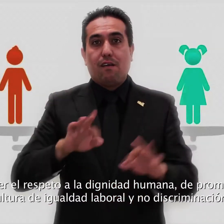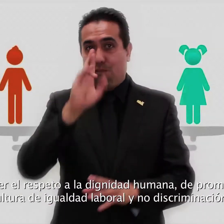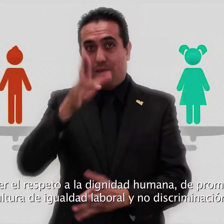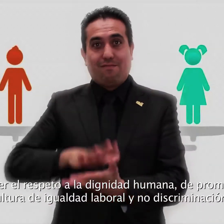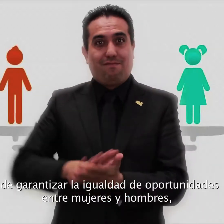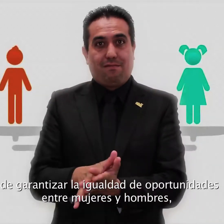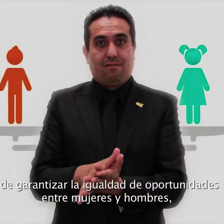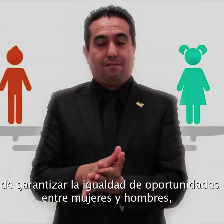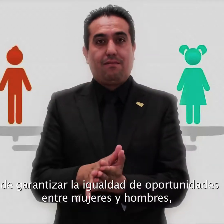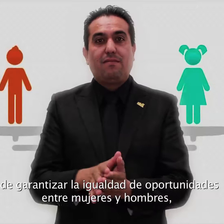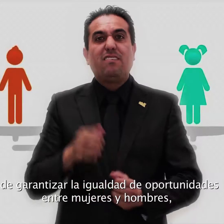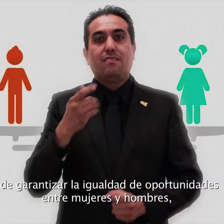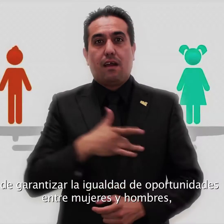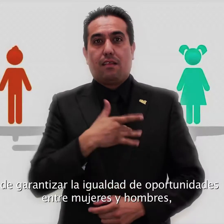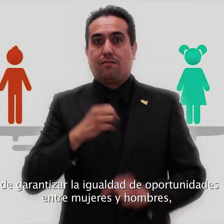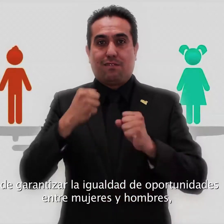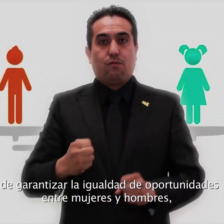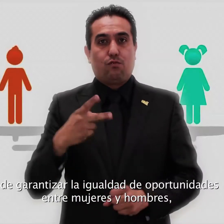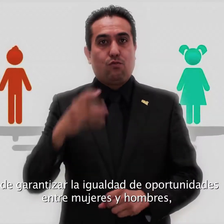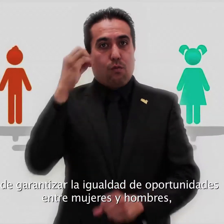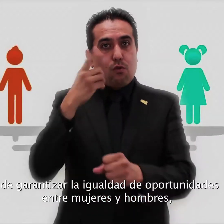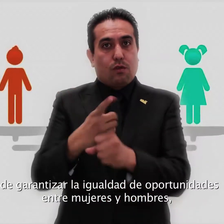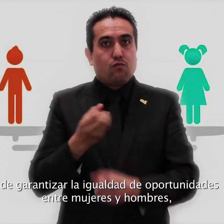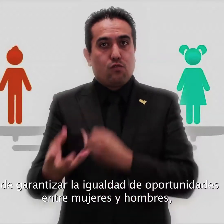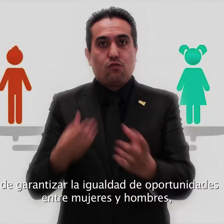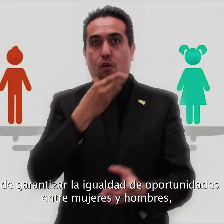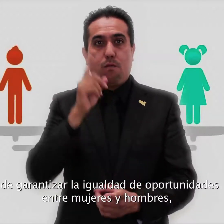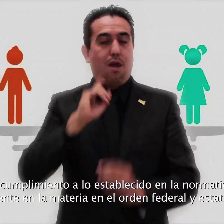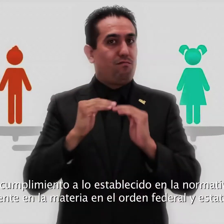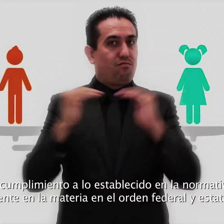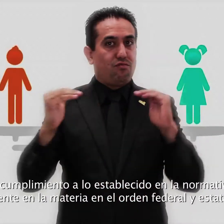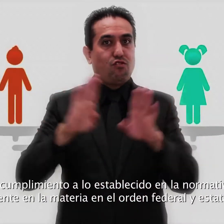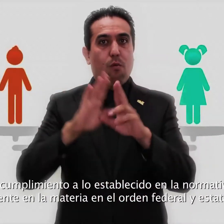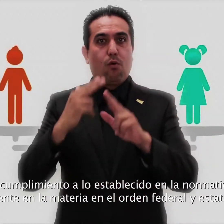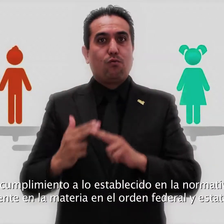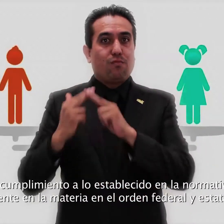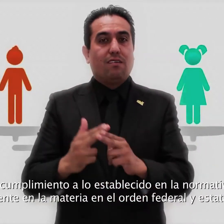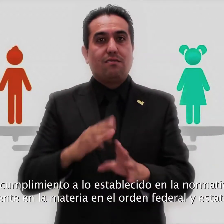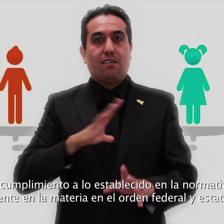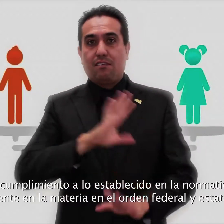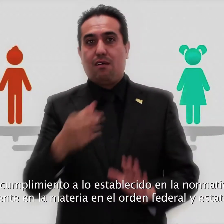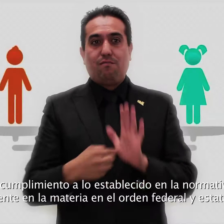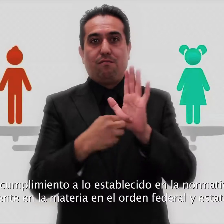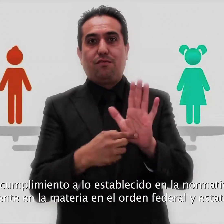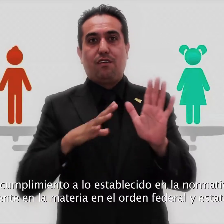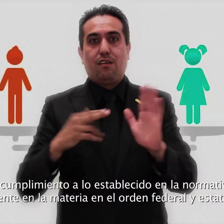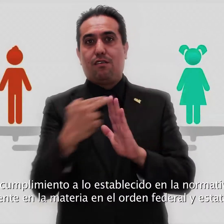discriminación y de garantizar la igualdad de oportunidades entre mujeres y hombres, dando cumplimiento a lo establecido en la normatividad vigente en la